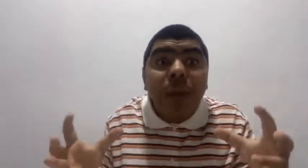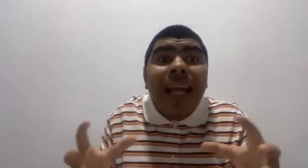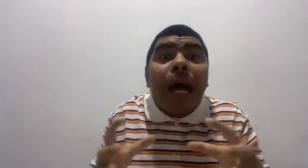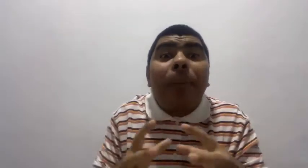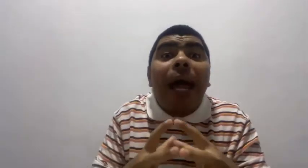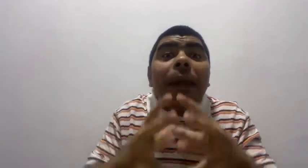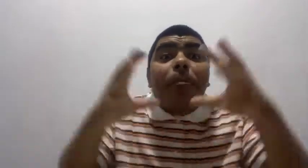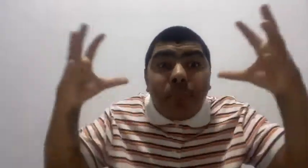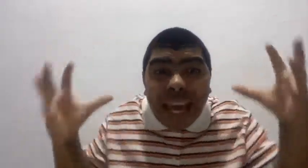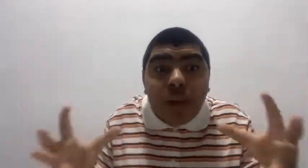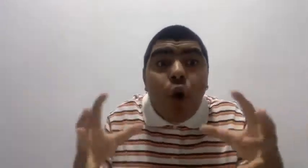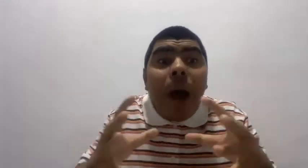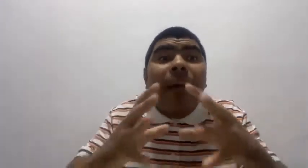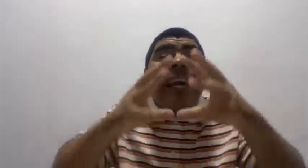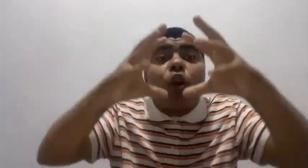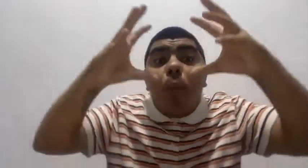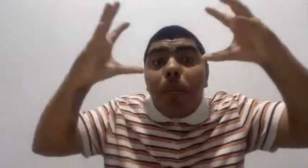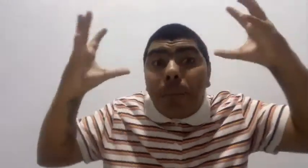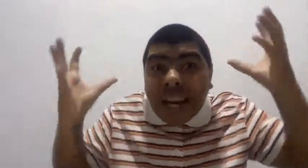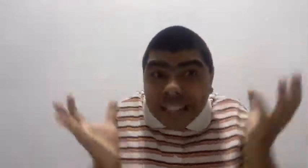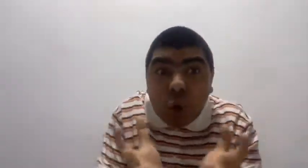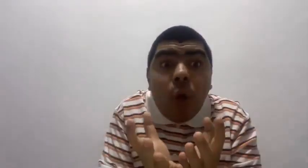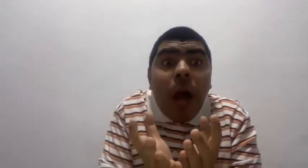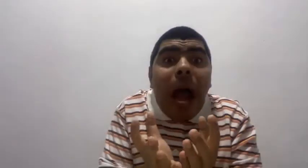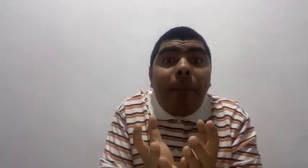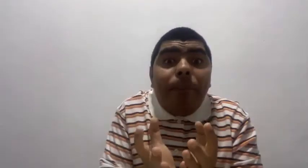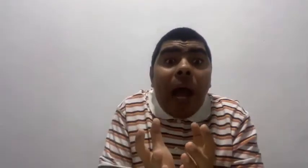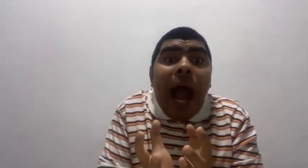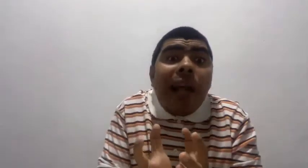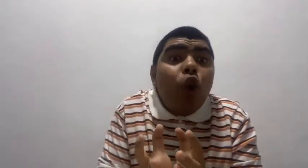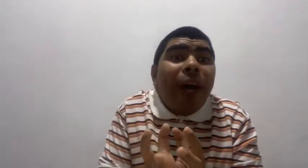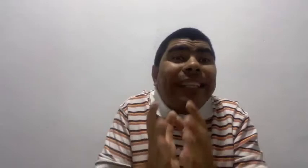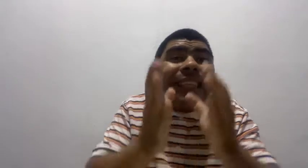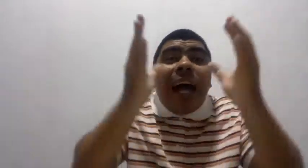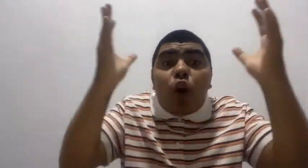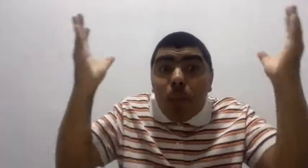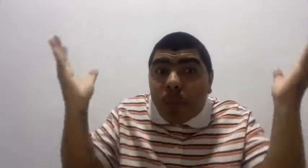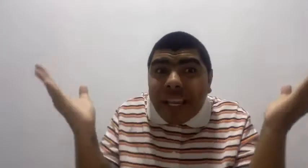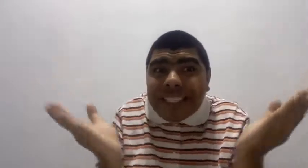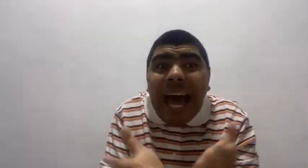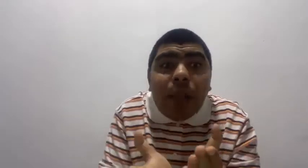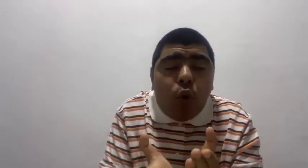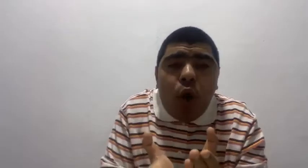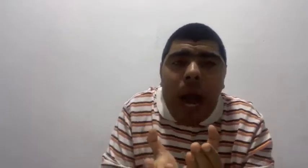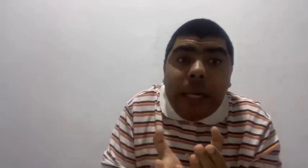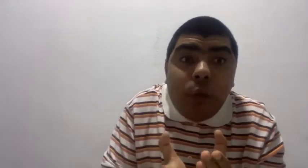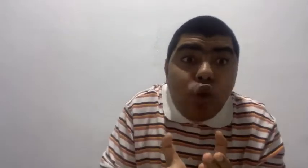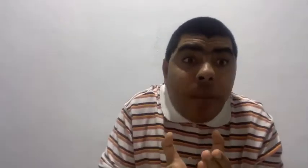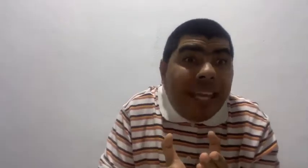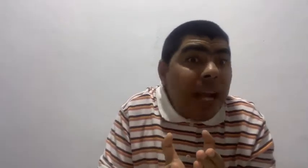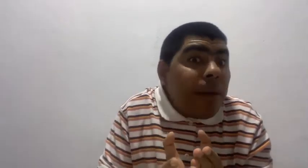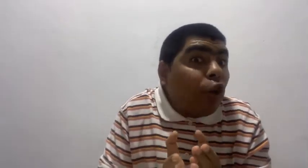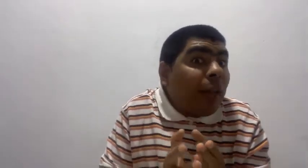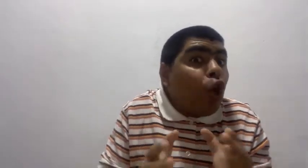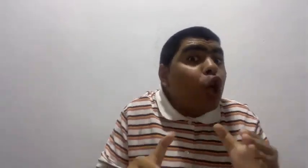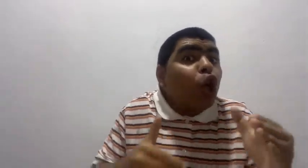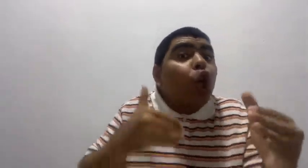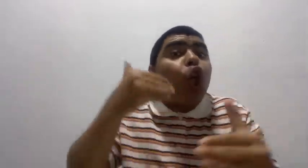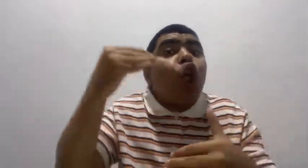La palabra pleno habla de completo, amén, algo que está completado. Aleluya, mi alma adora a Dios. ¿Y